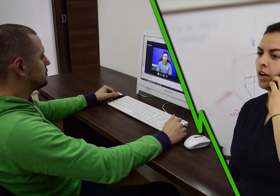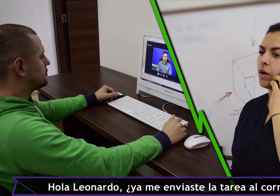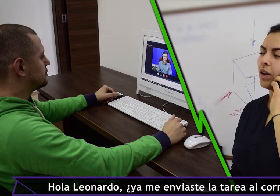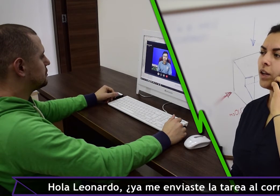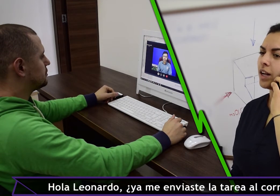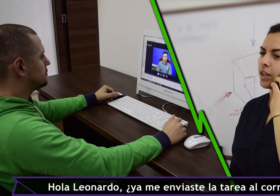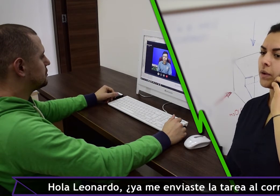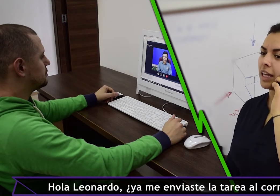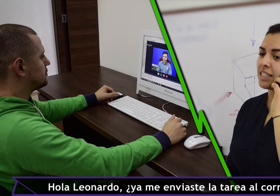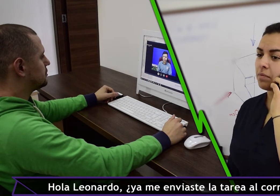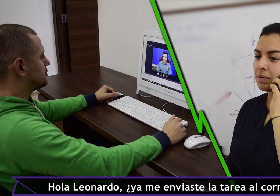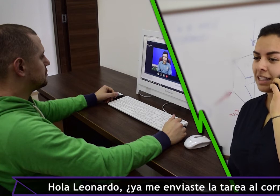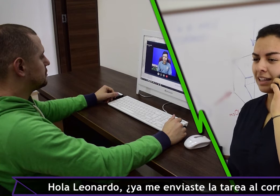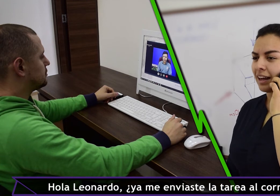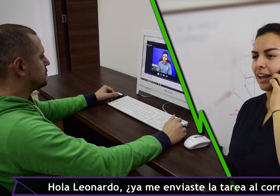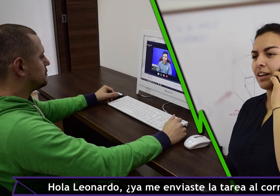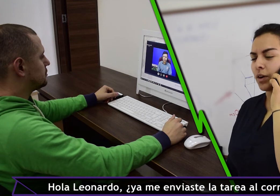Hola, Leonardo. ¿Ya me enviaste la tarea al correo?